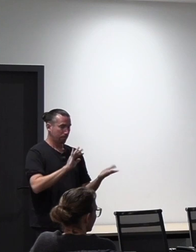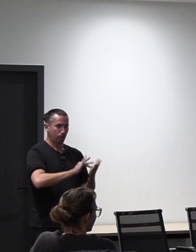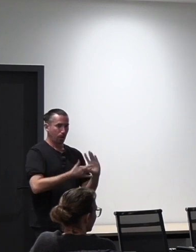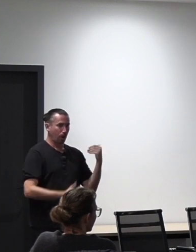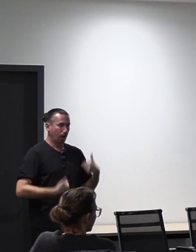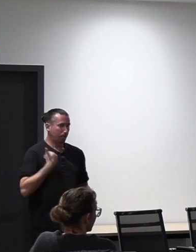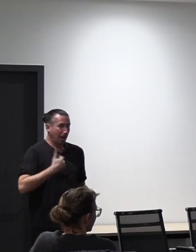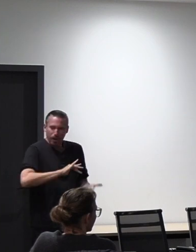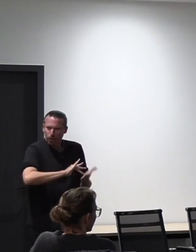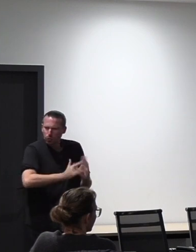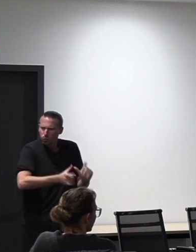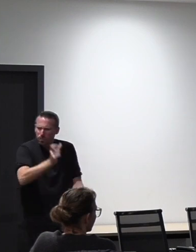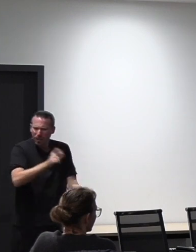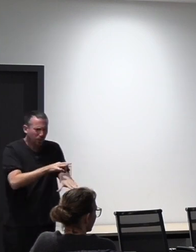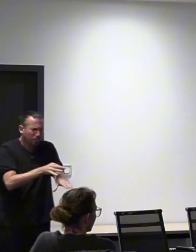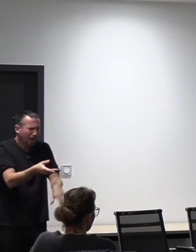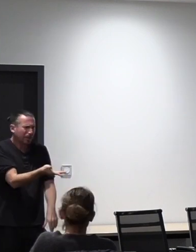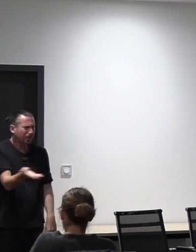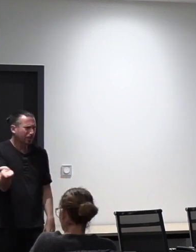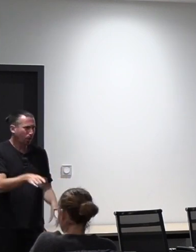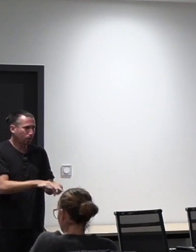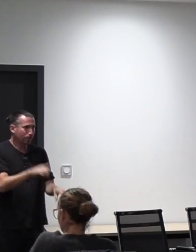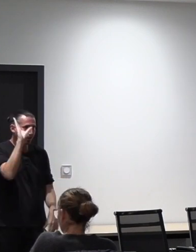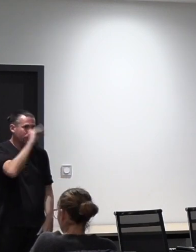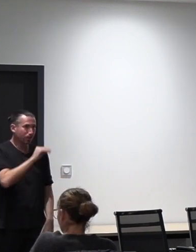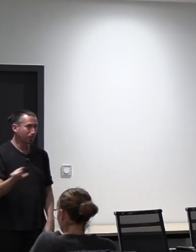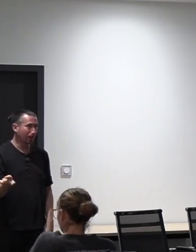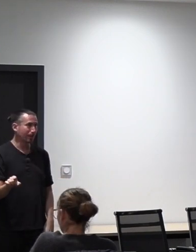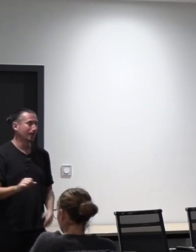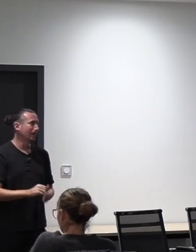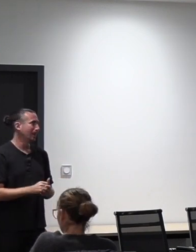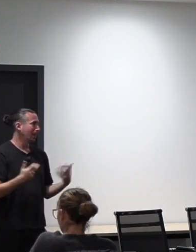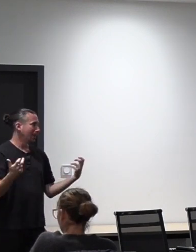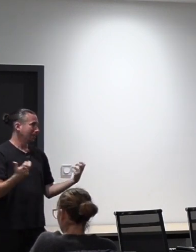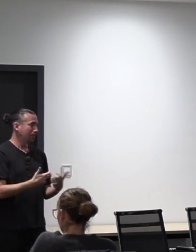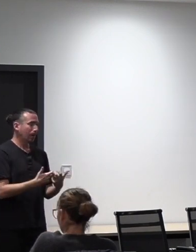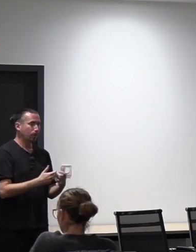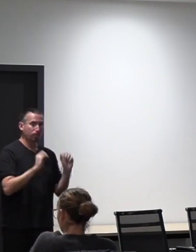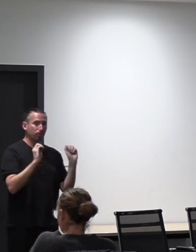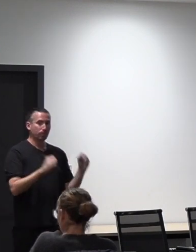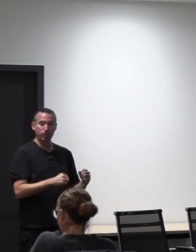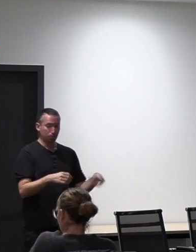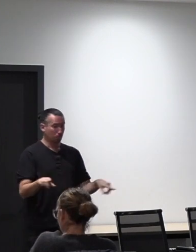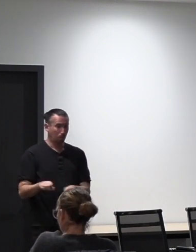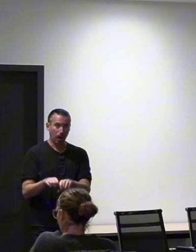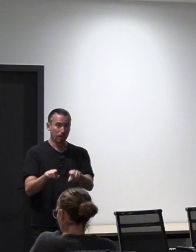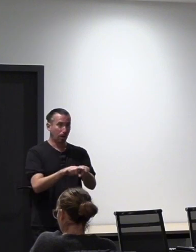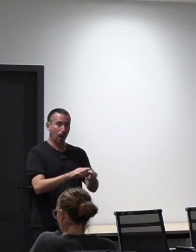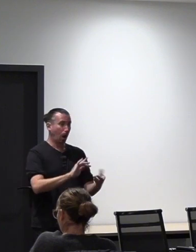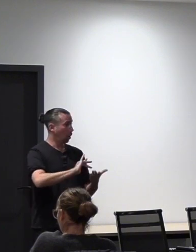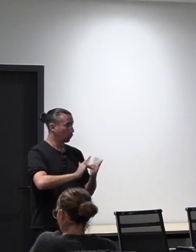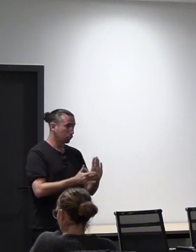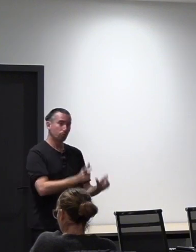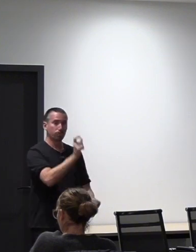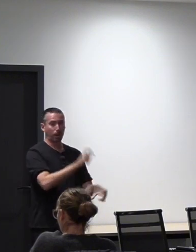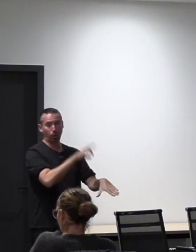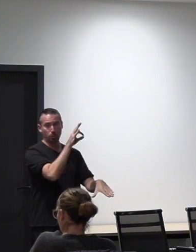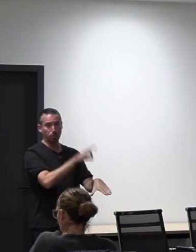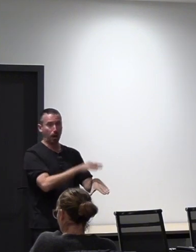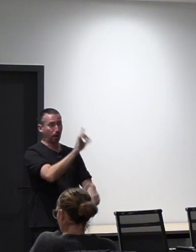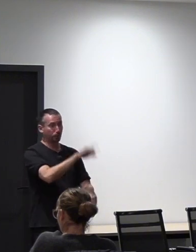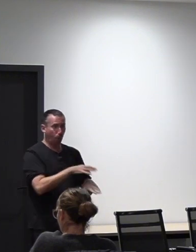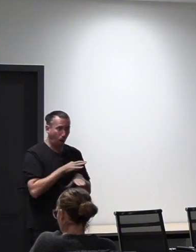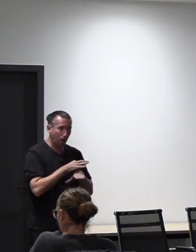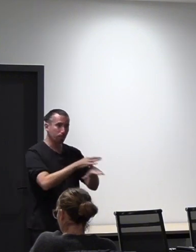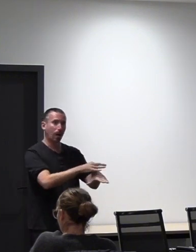malades. On pourrait presque ne pas faire, facile à dire, difficile à faire, ne pas faire de différence, dire pour tous les malades, il faut les accompagner,